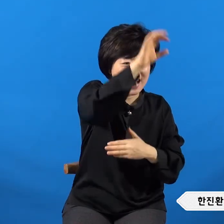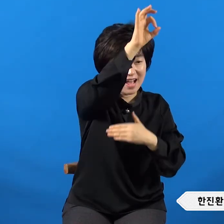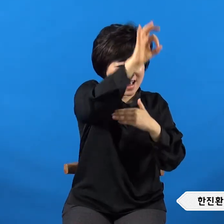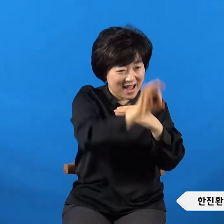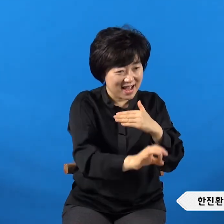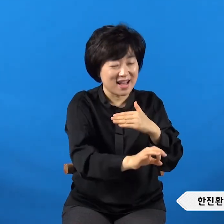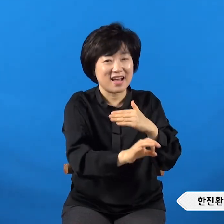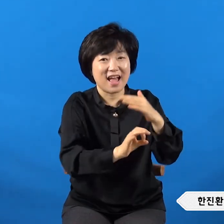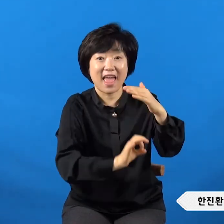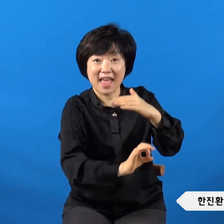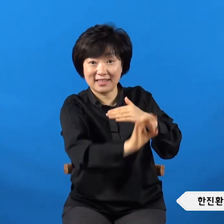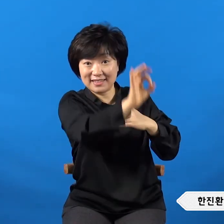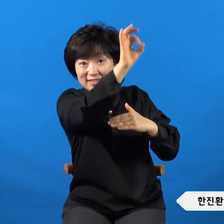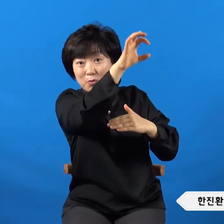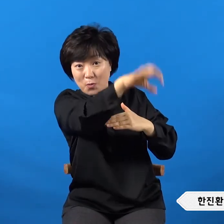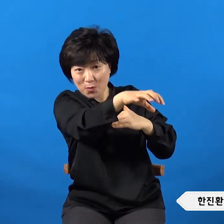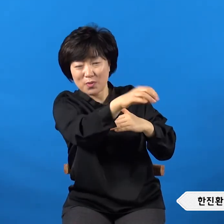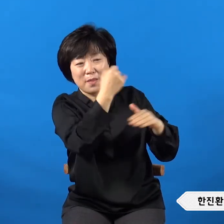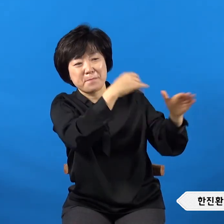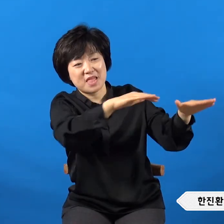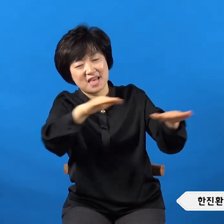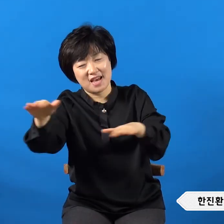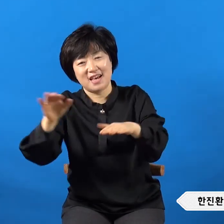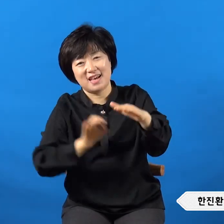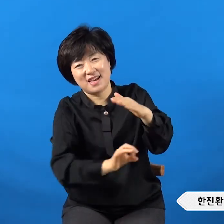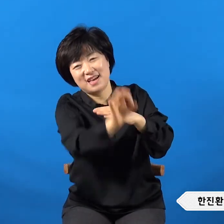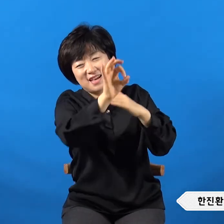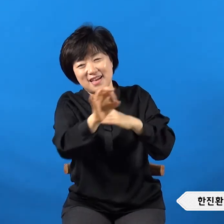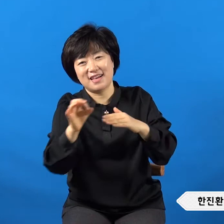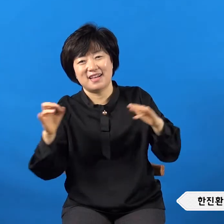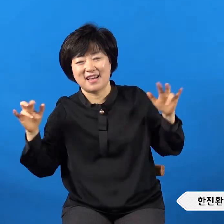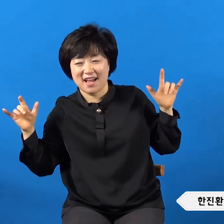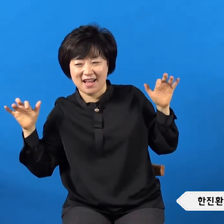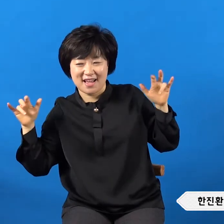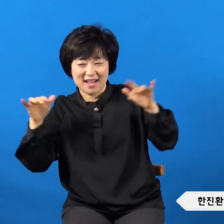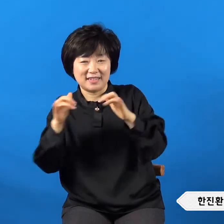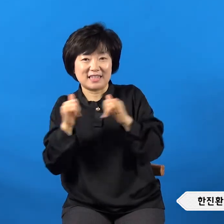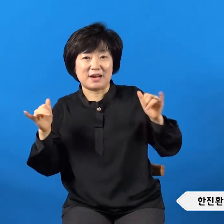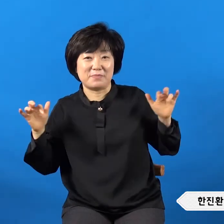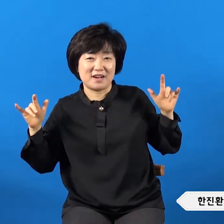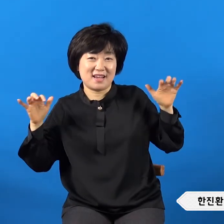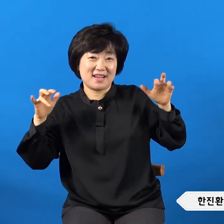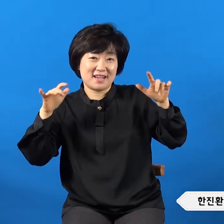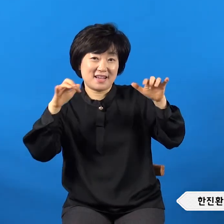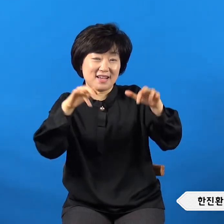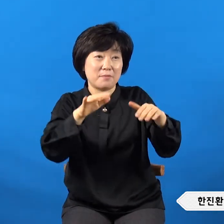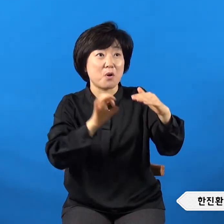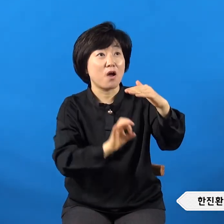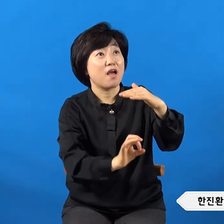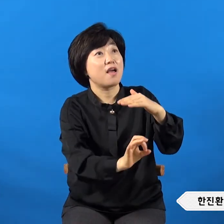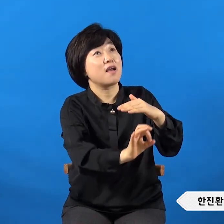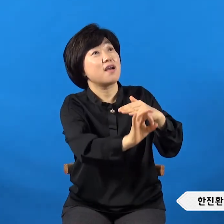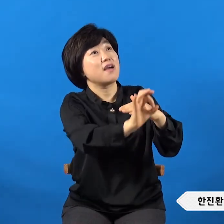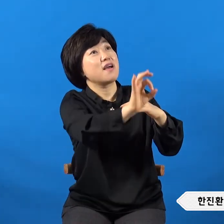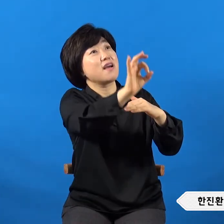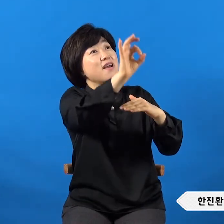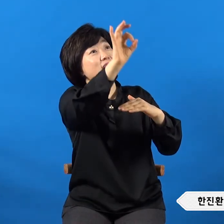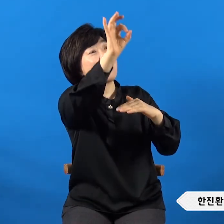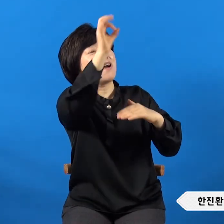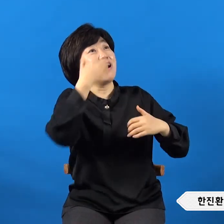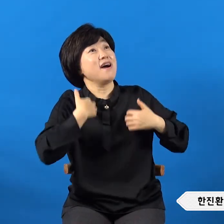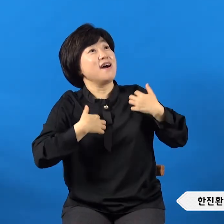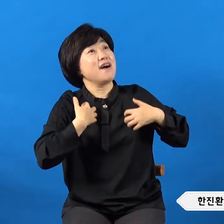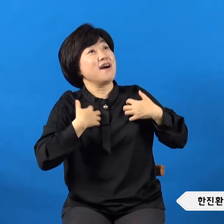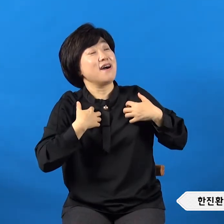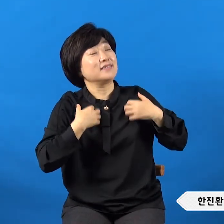가고 해변이 인산인해를 이루겠지요. 그래서 새해 맞이를 하면 뭐 새해에